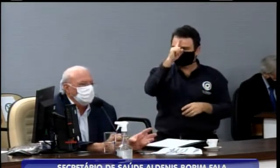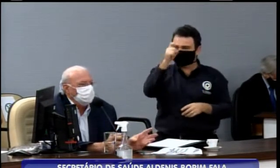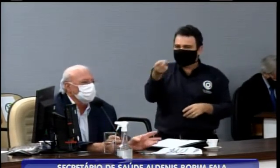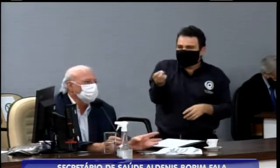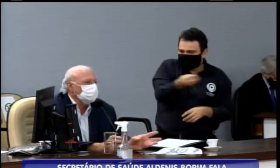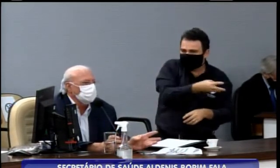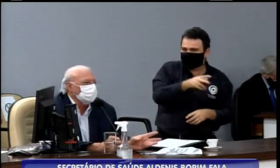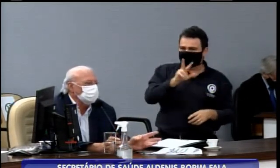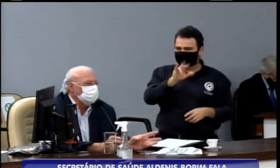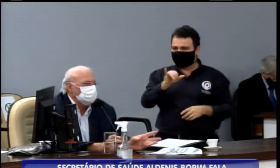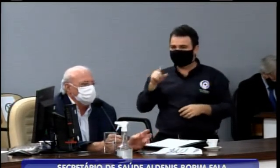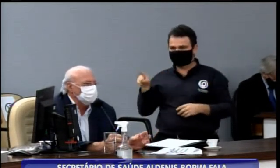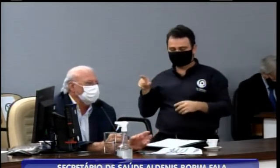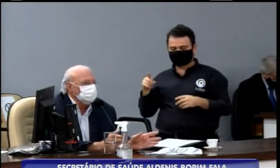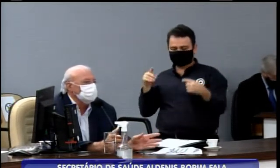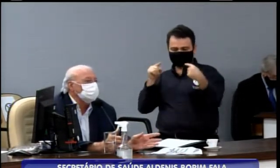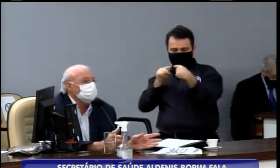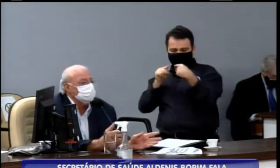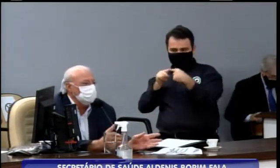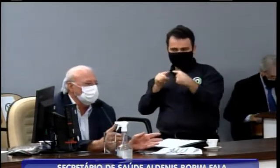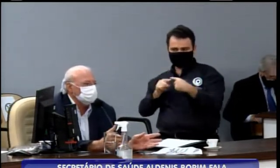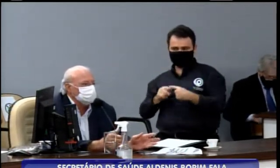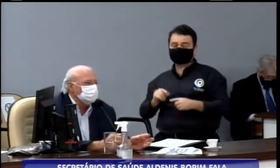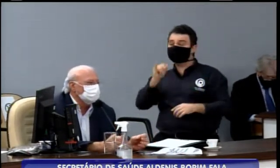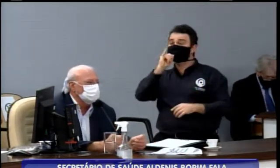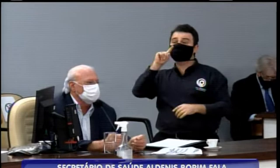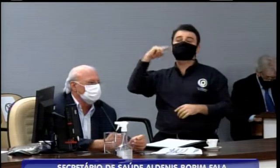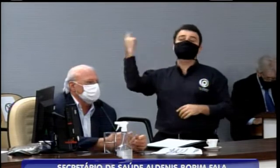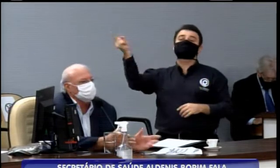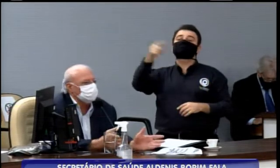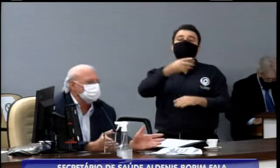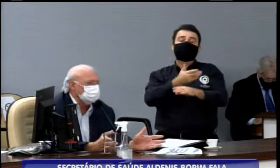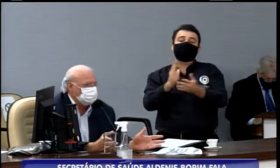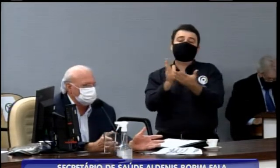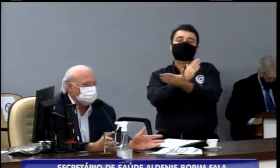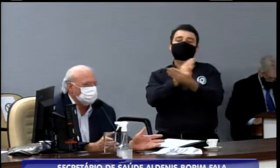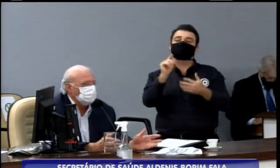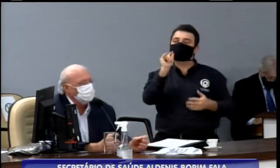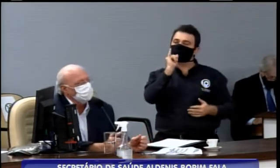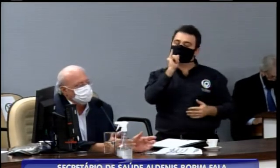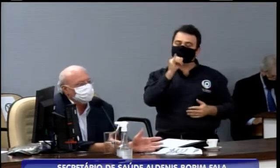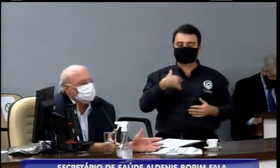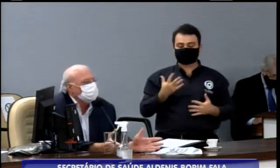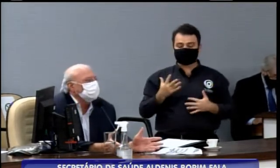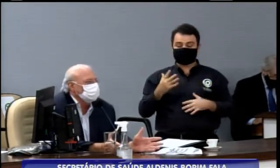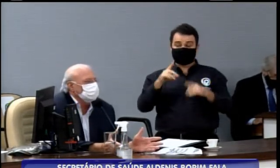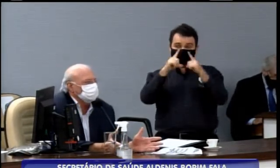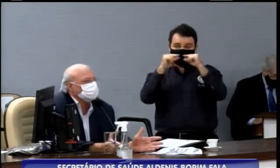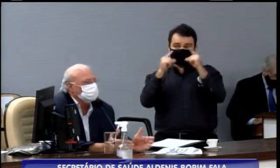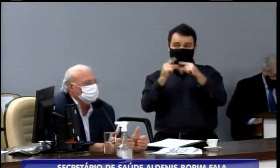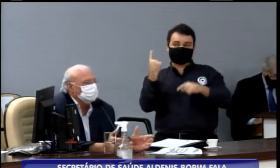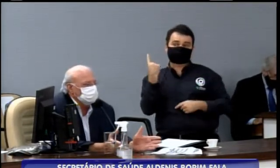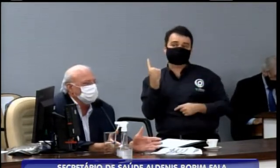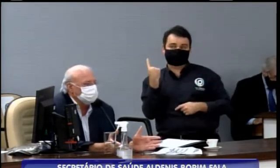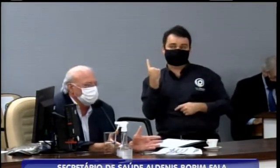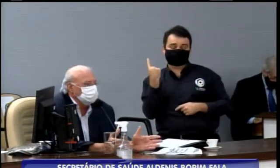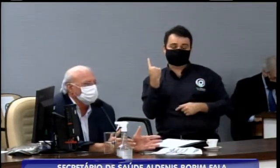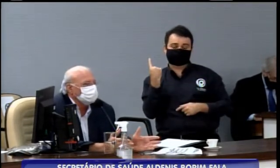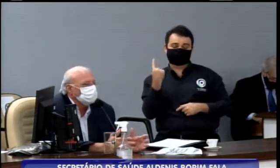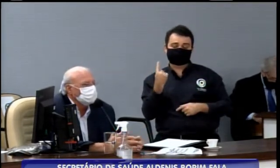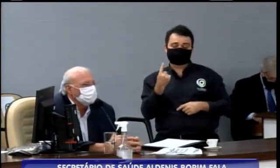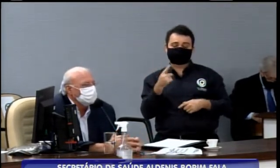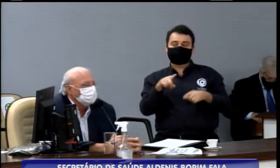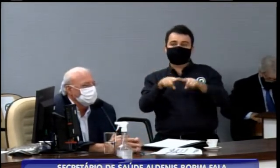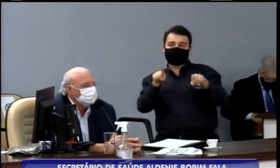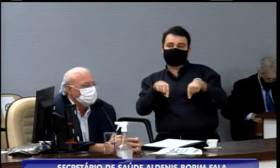conselhos, eles colocam, por exemplo, um enfermeiro por cada 2 leitos. Sim. Aí não tem quem aguenta isso Tem um aí. pouquinho